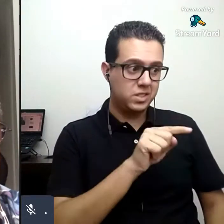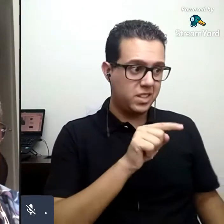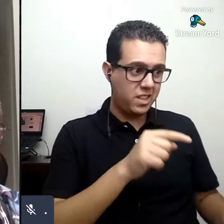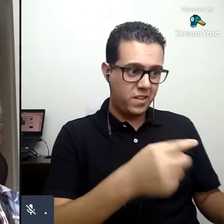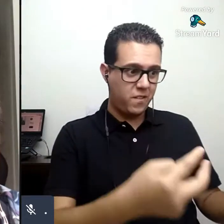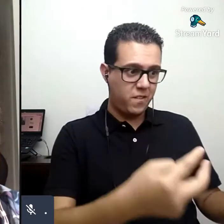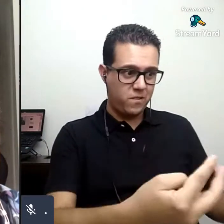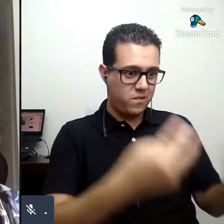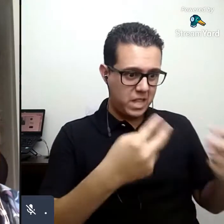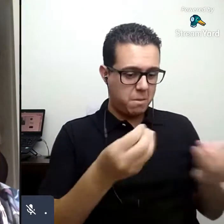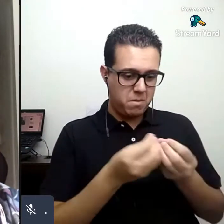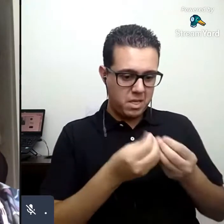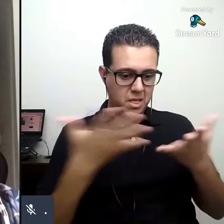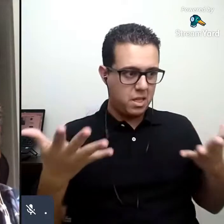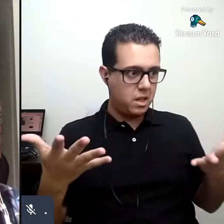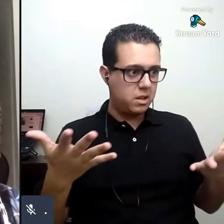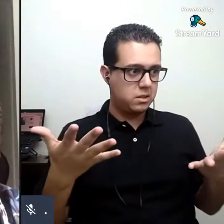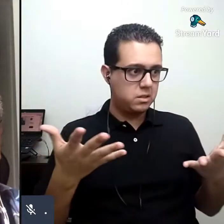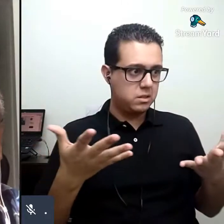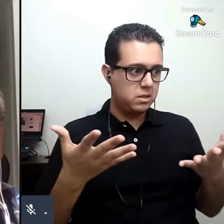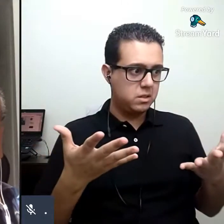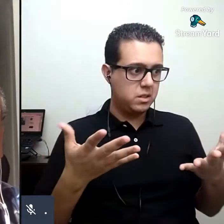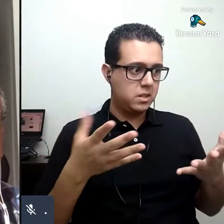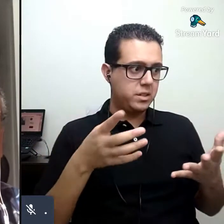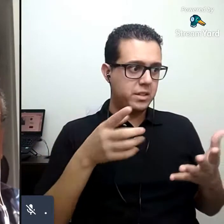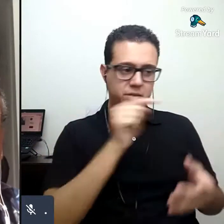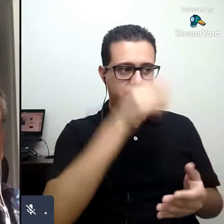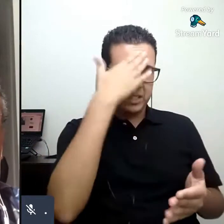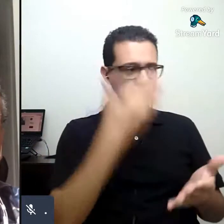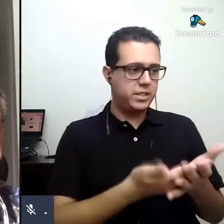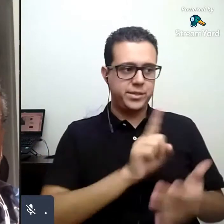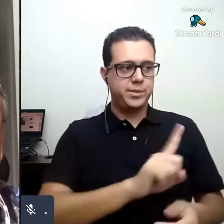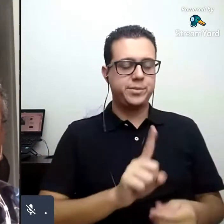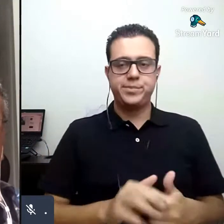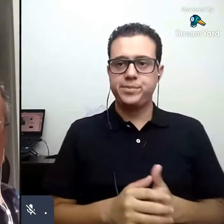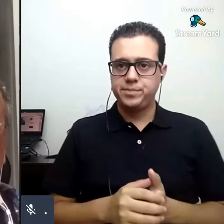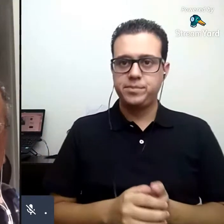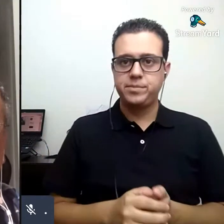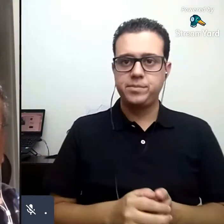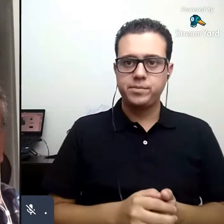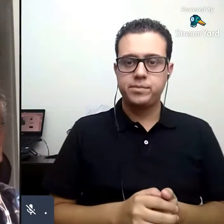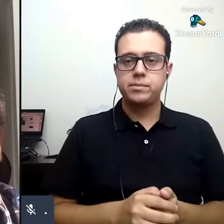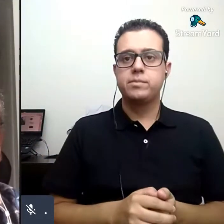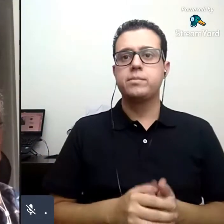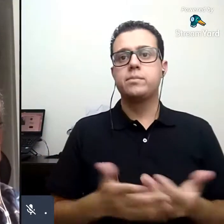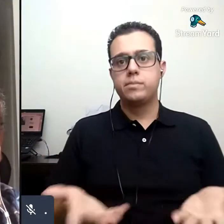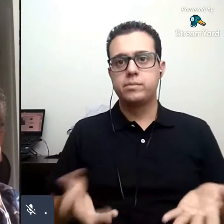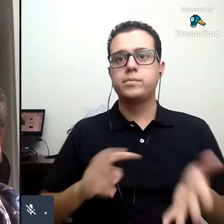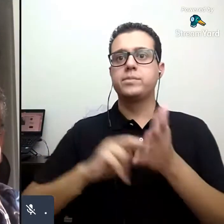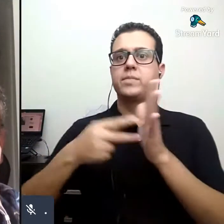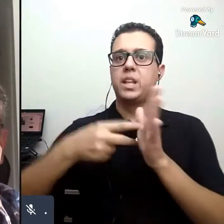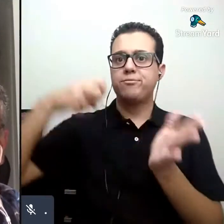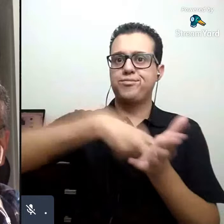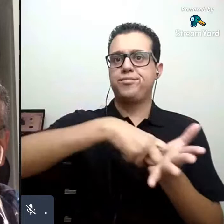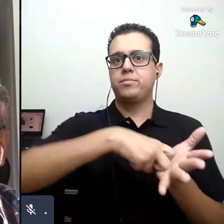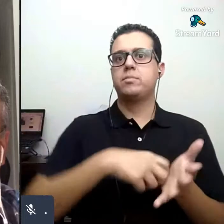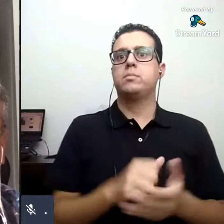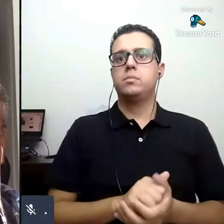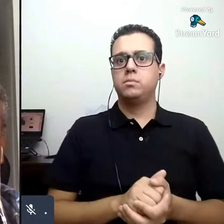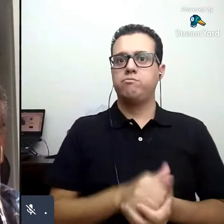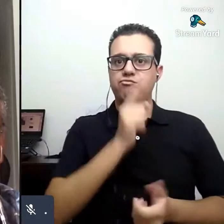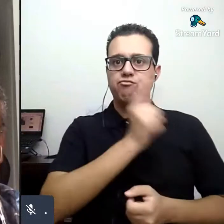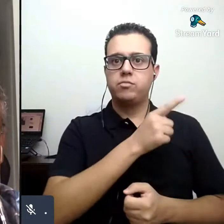e prodígios, de modo nenhum crereis. É uma repreenda. Jesus está ali dando